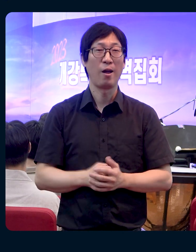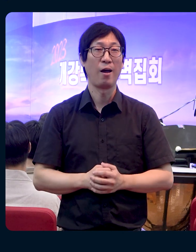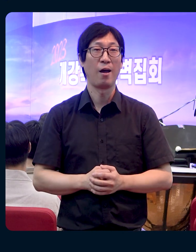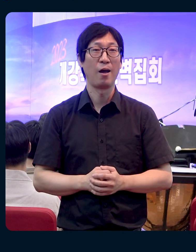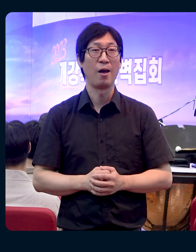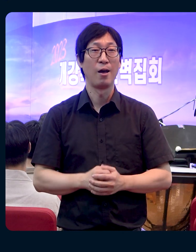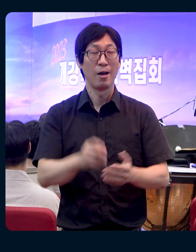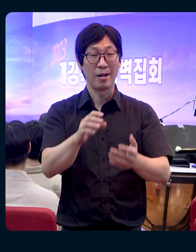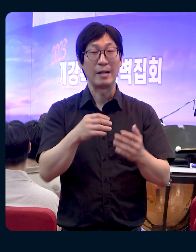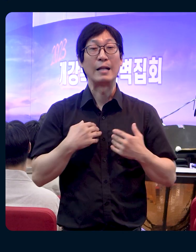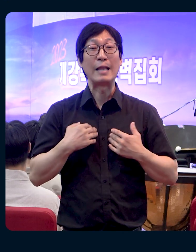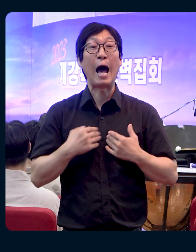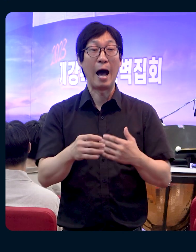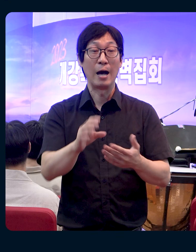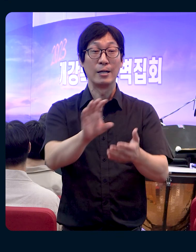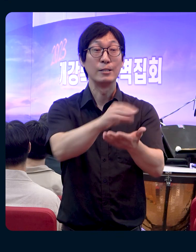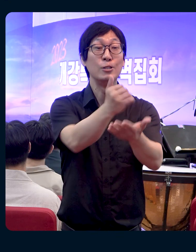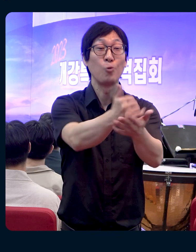그러면 안 되죠.